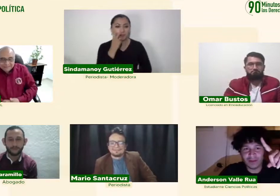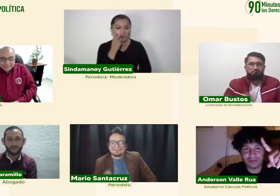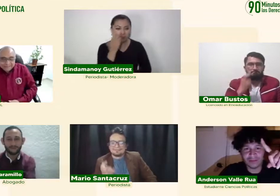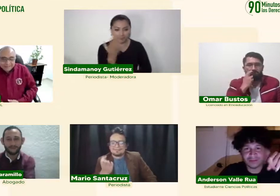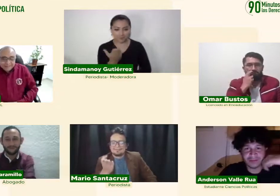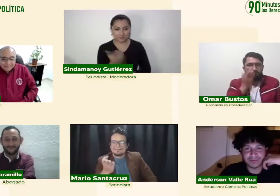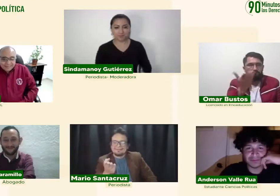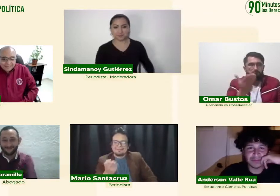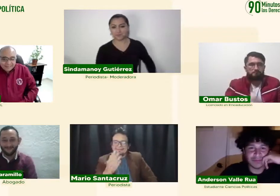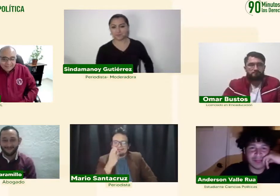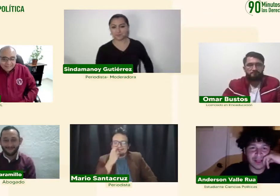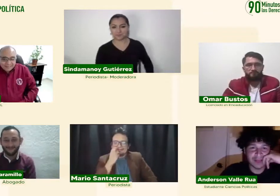adelante antes